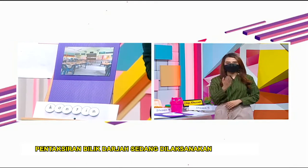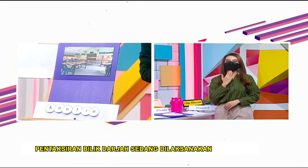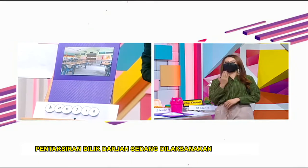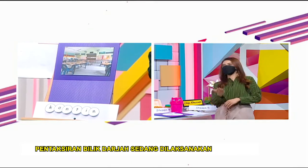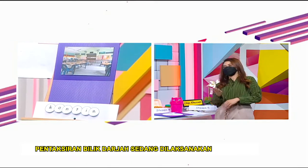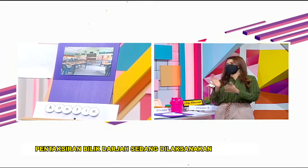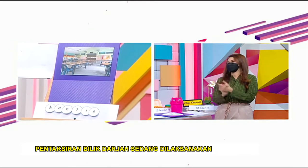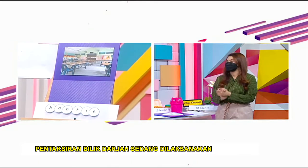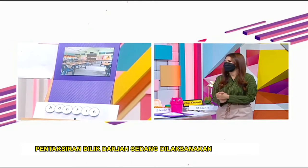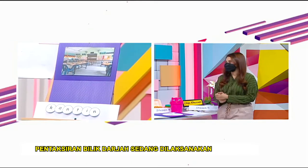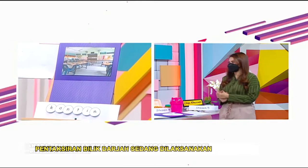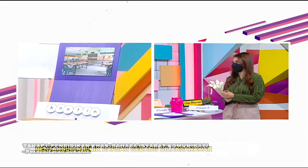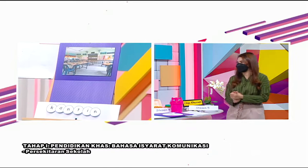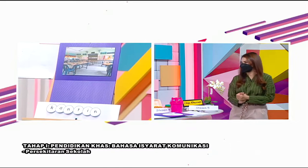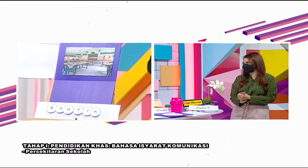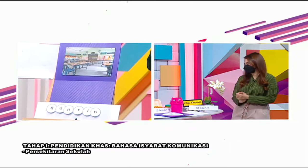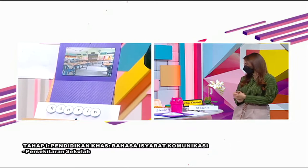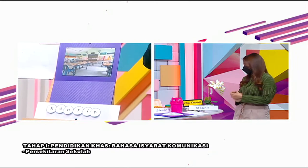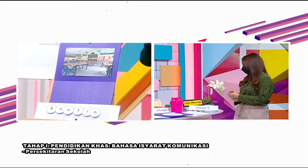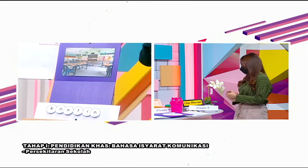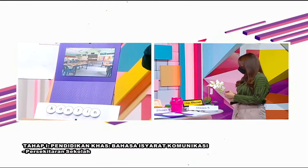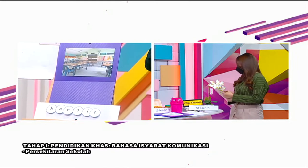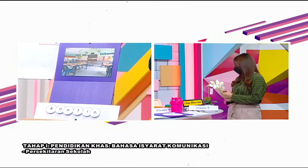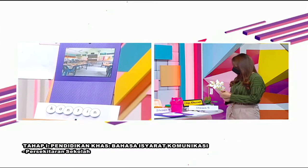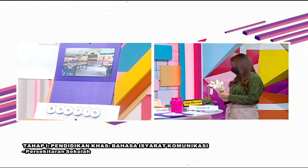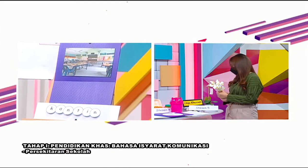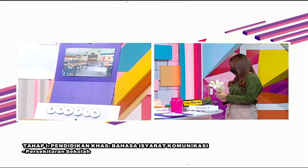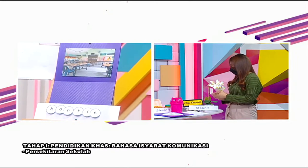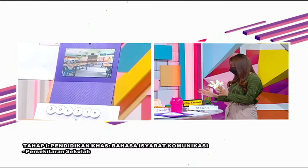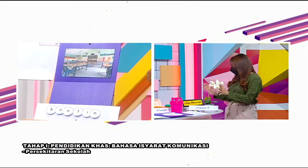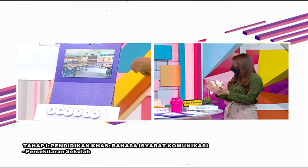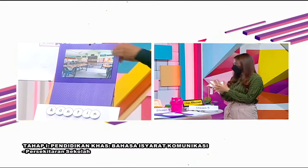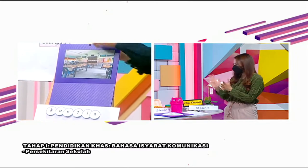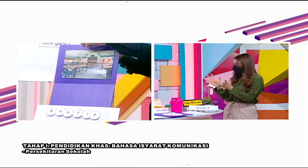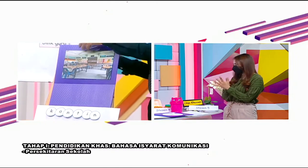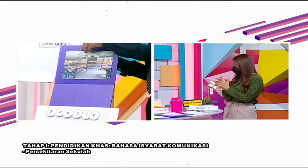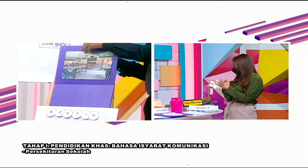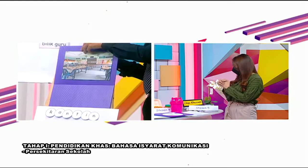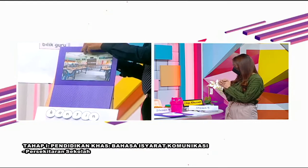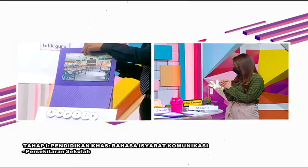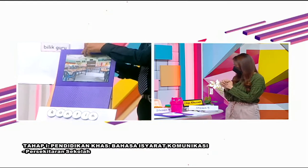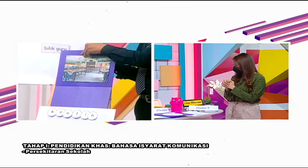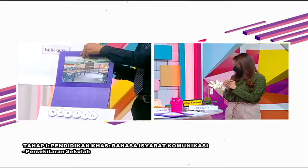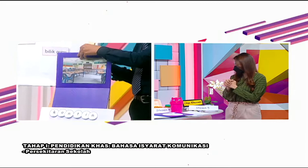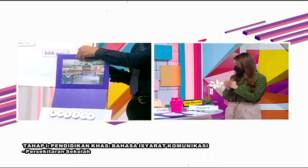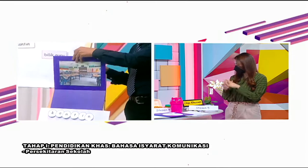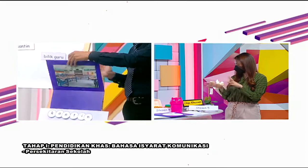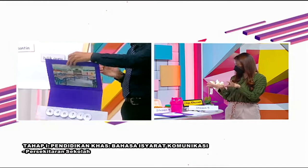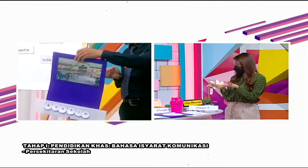Pandai. Murid-murid di rumah boleh eh? Okey. Okey. Cikgu, kenapa cikgu pilih permainan untuk mengajar